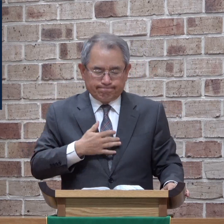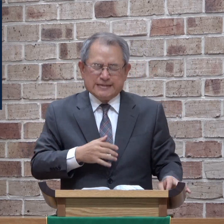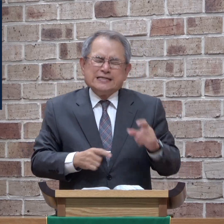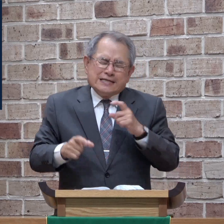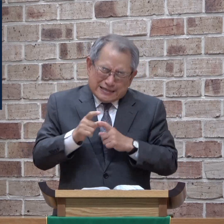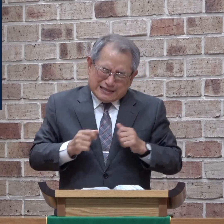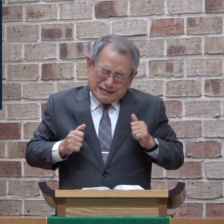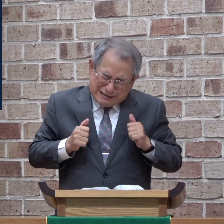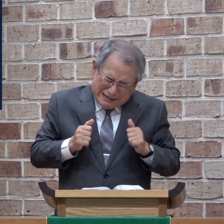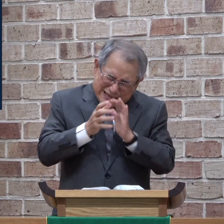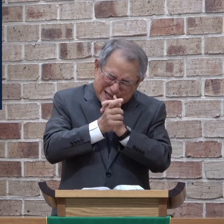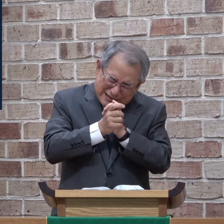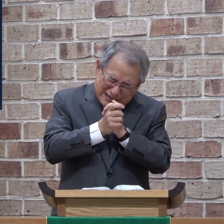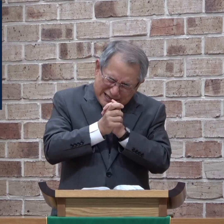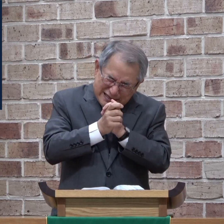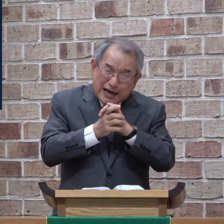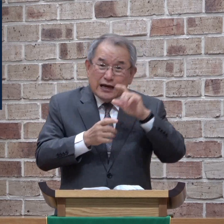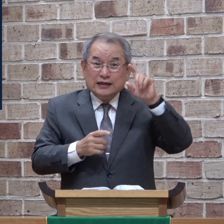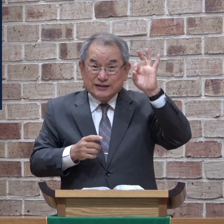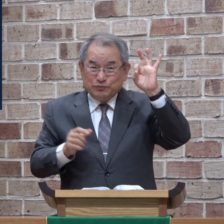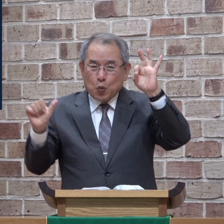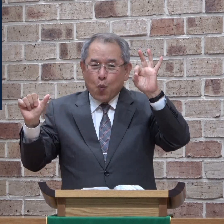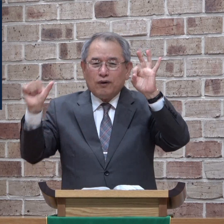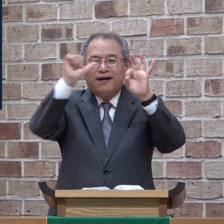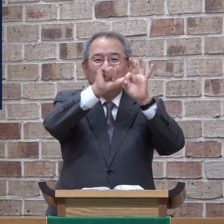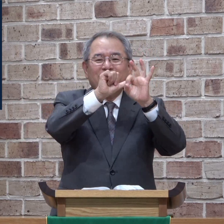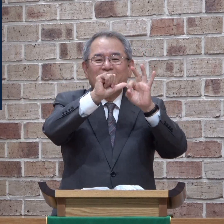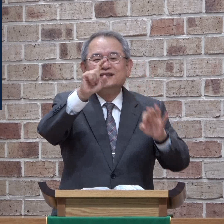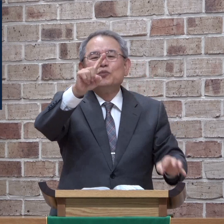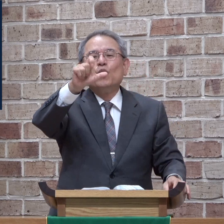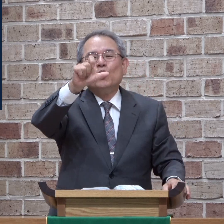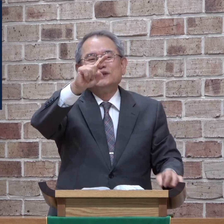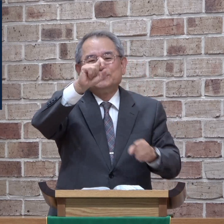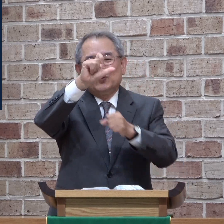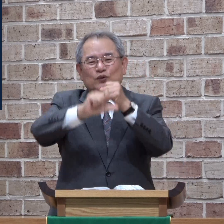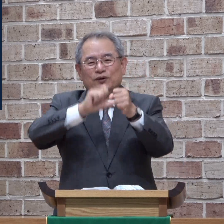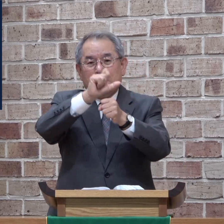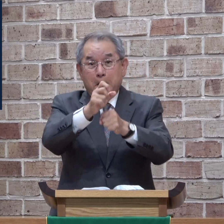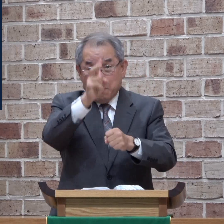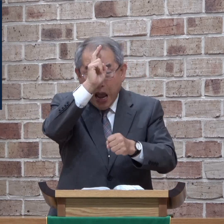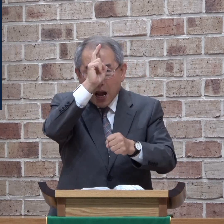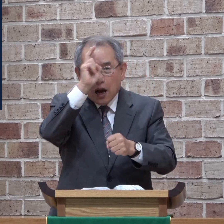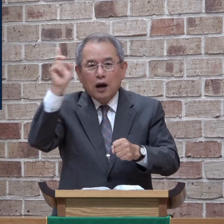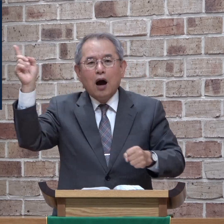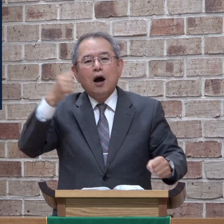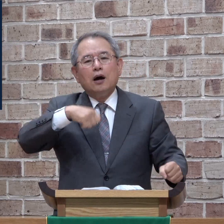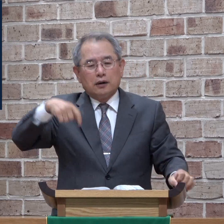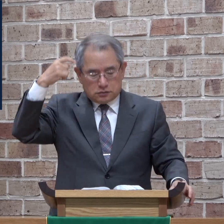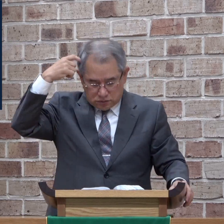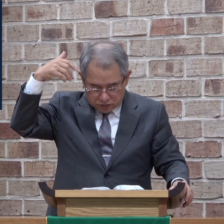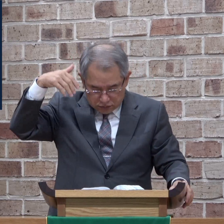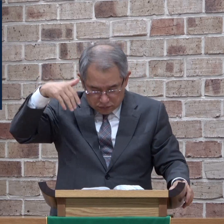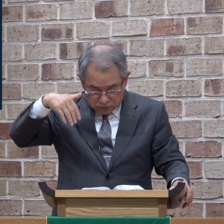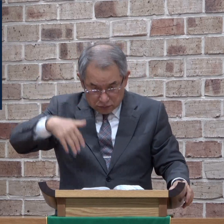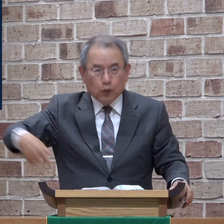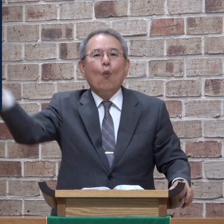더 힘을 내어 기도하기 시작합니다. 거의 5년을 더해서 15년을 기도합니다. 그때 아들이